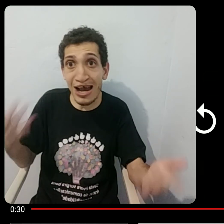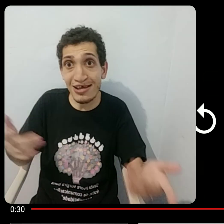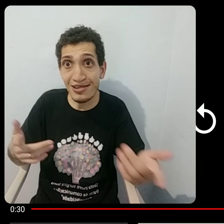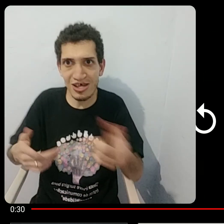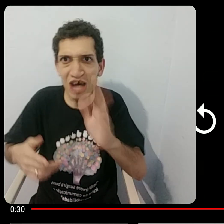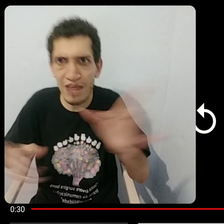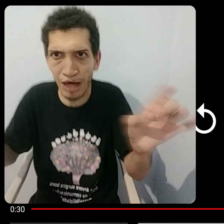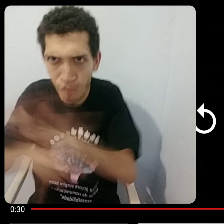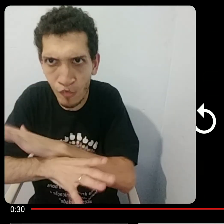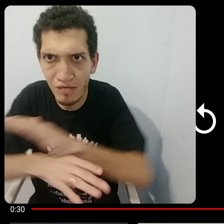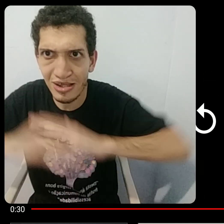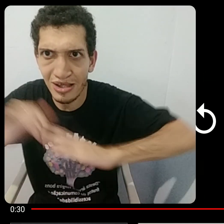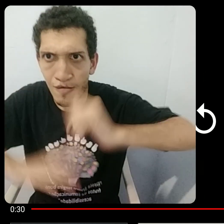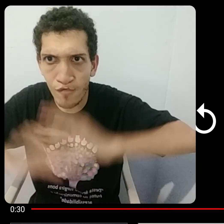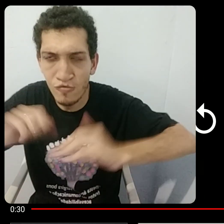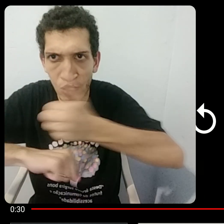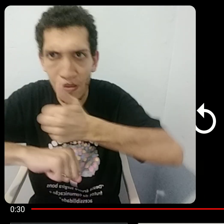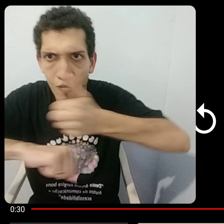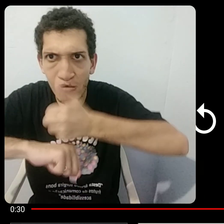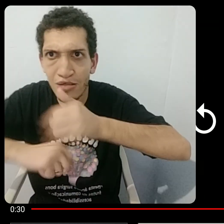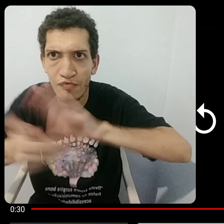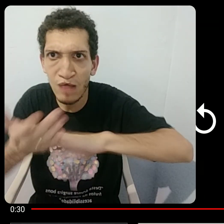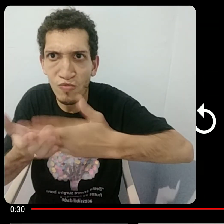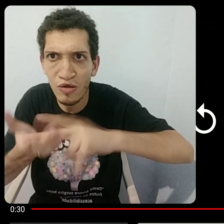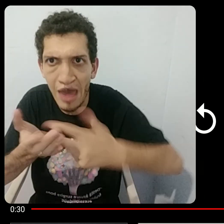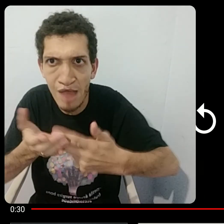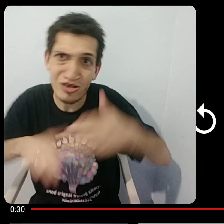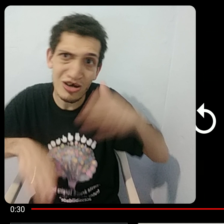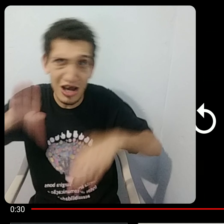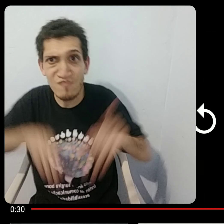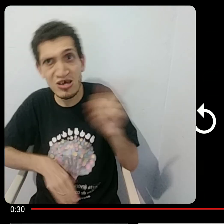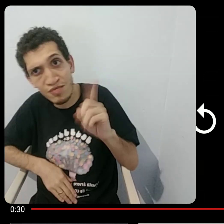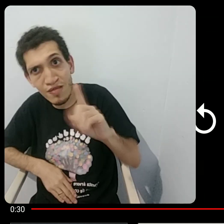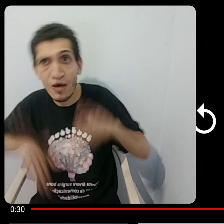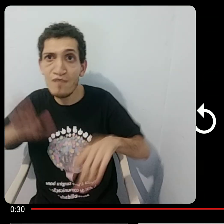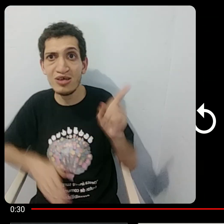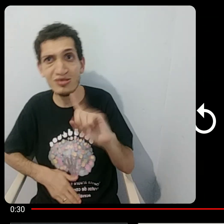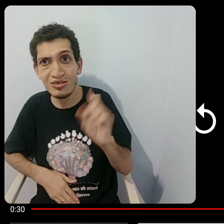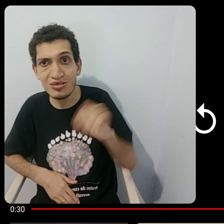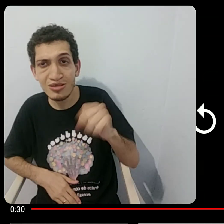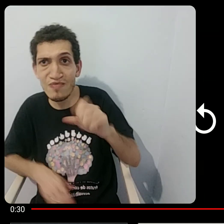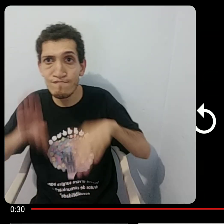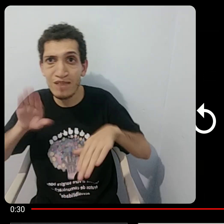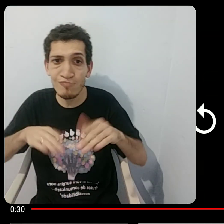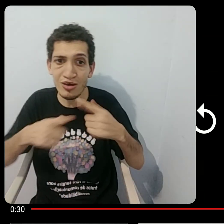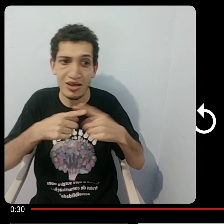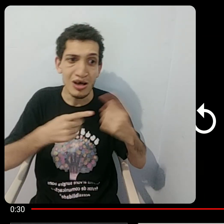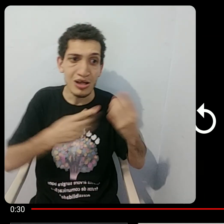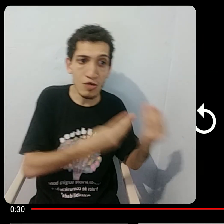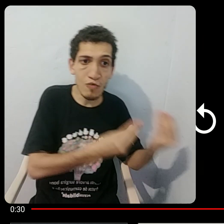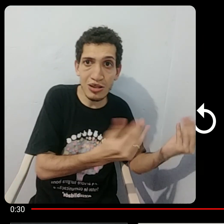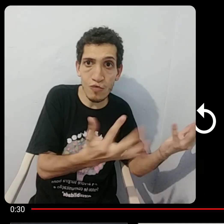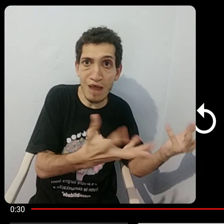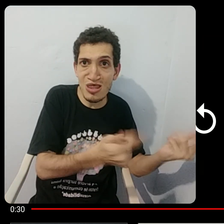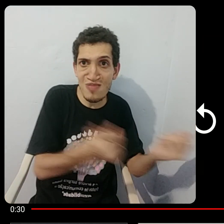Mas você já está pronto para ser profissional, tradutor e intérprete? Às vezes não, às vezes sim. Depende porque são